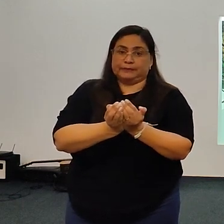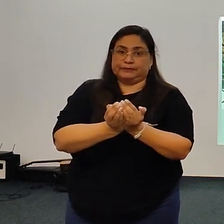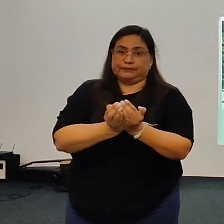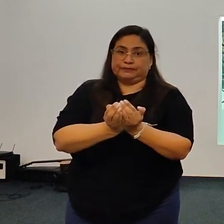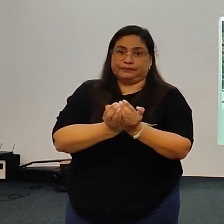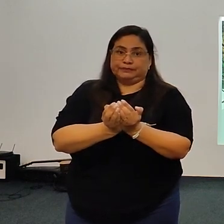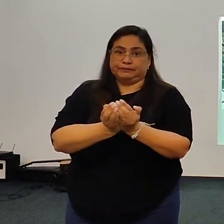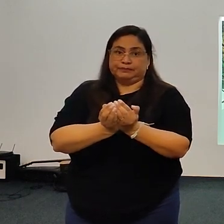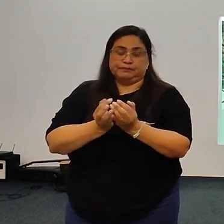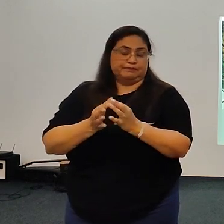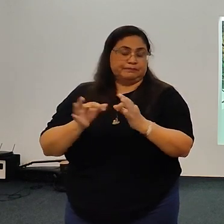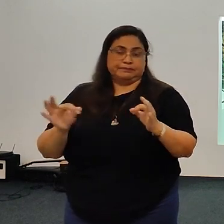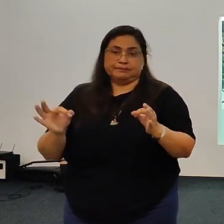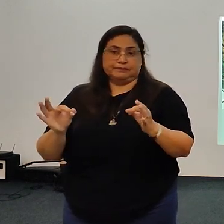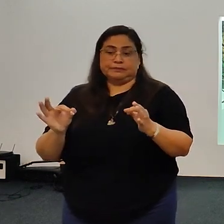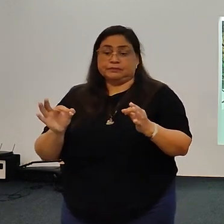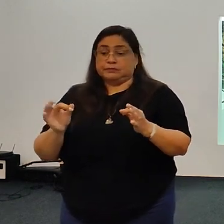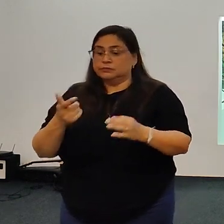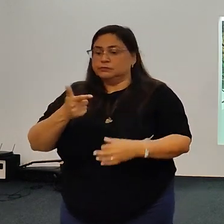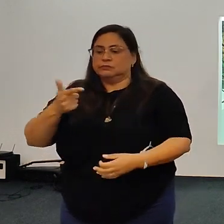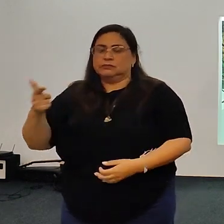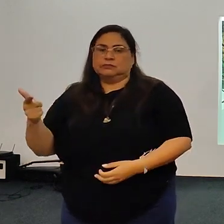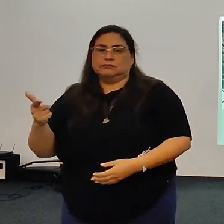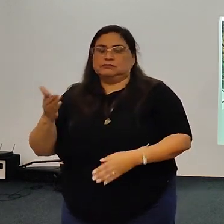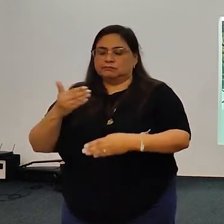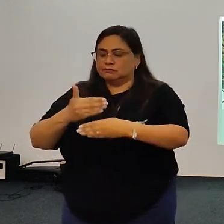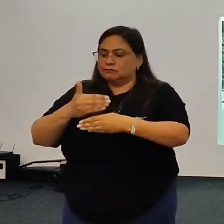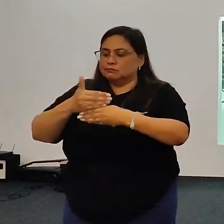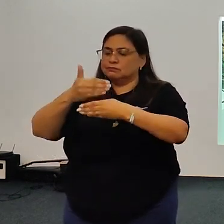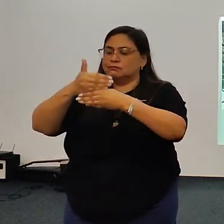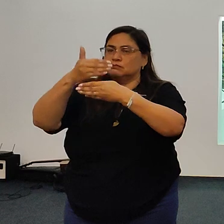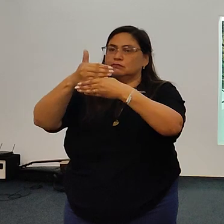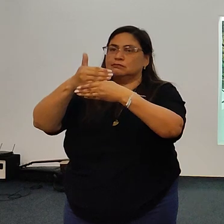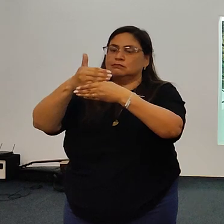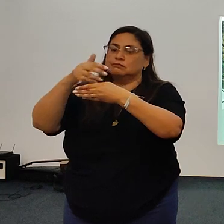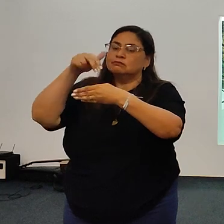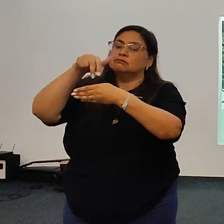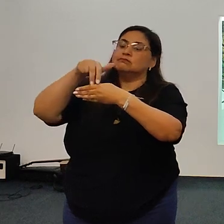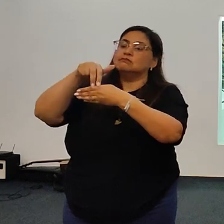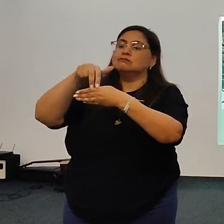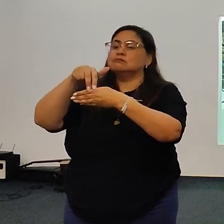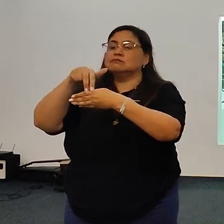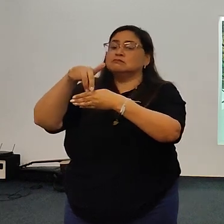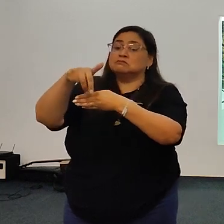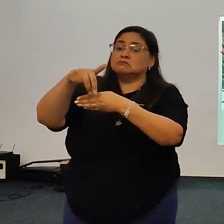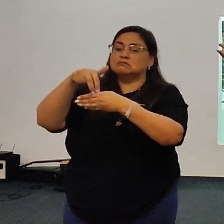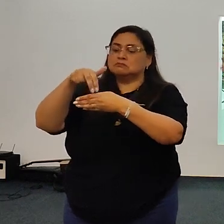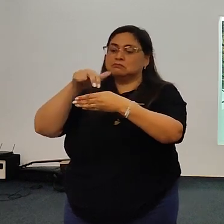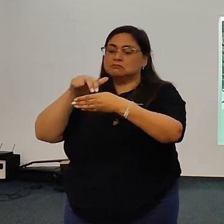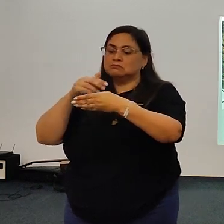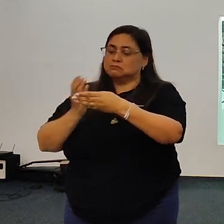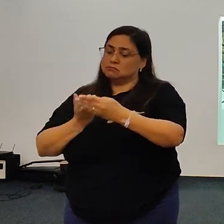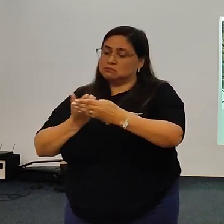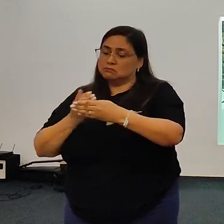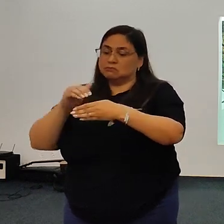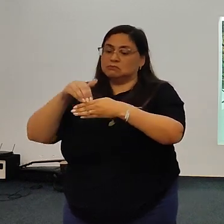Simples assim. Não existe um muro, porque se você está em cima do muro, você já não está com